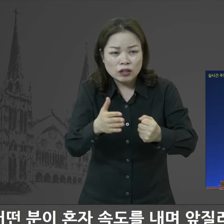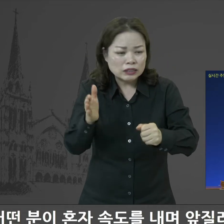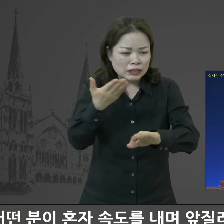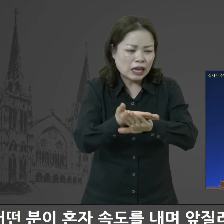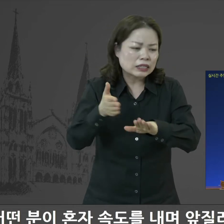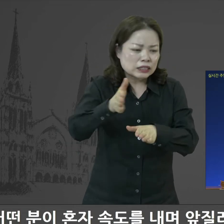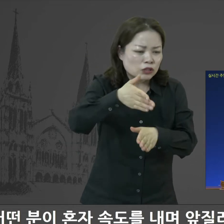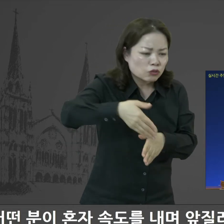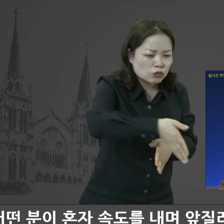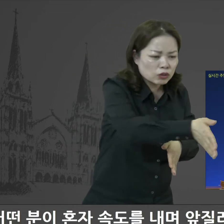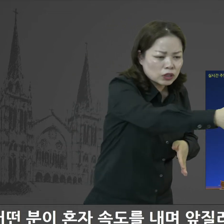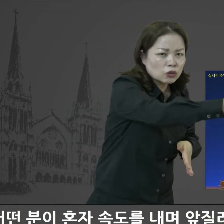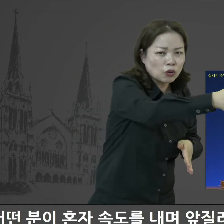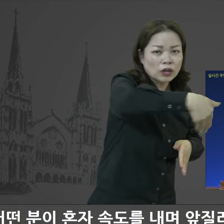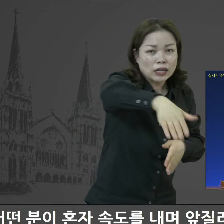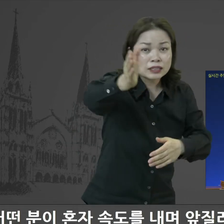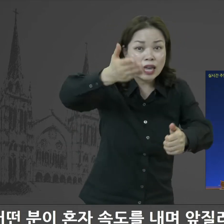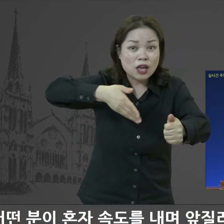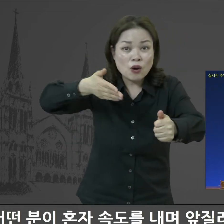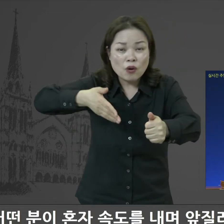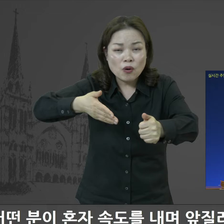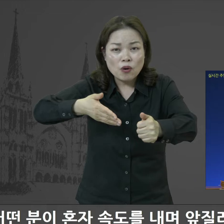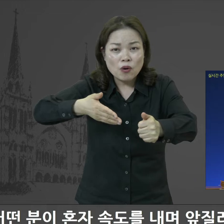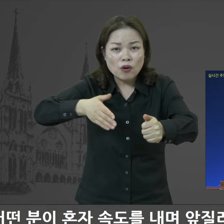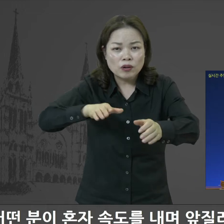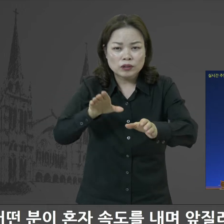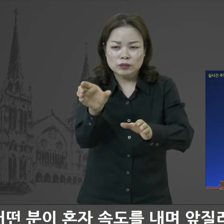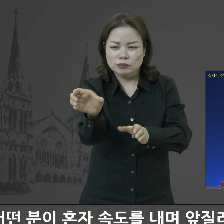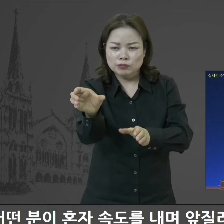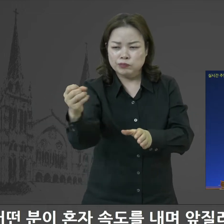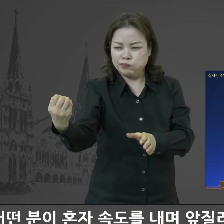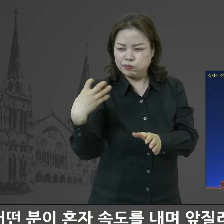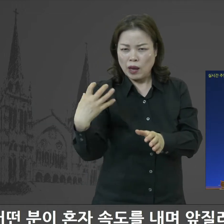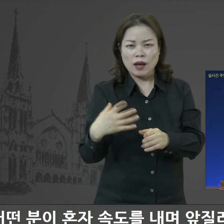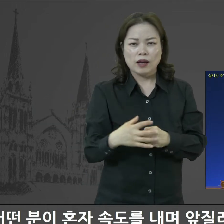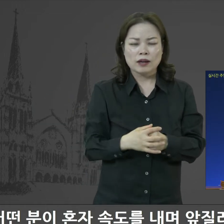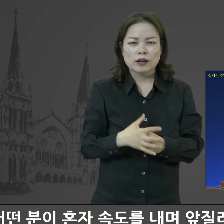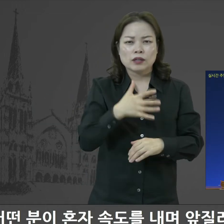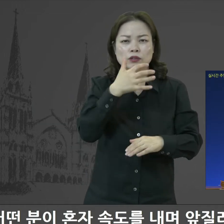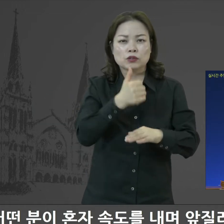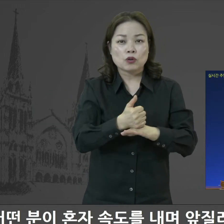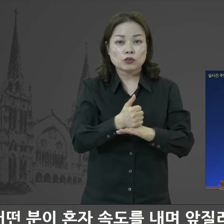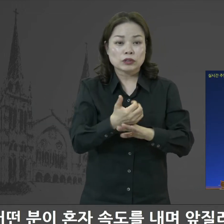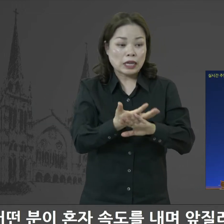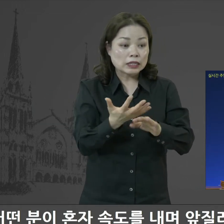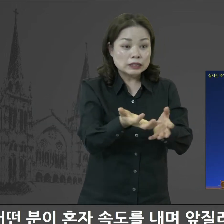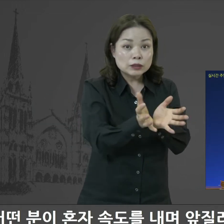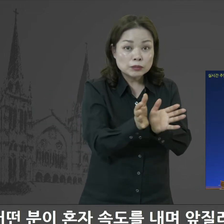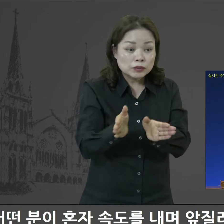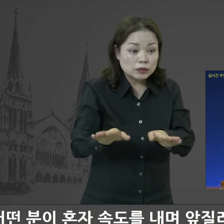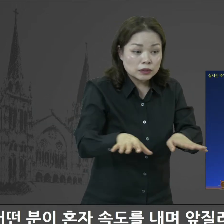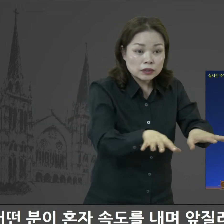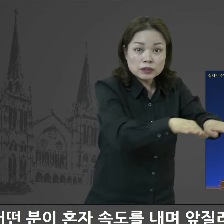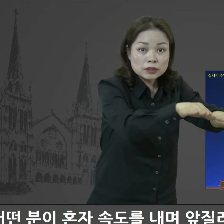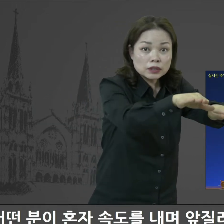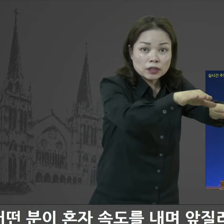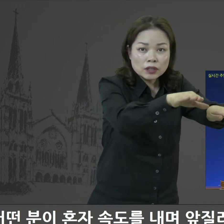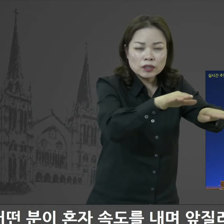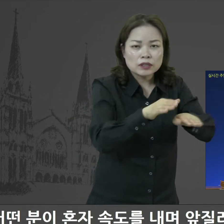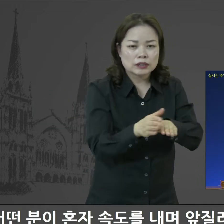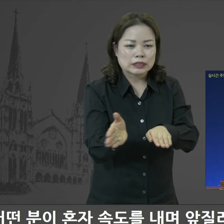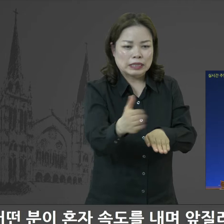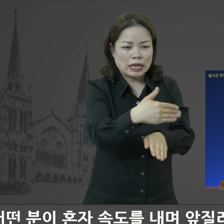빠져서 다 이렇게 돌아가세요라고 그 한 분이 그렇게 무전을 날리는 거죠. 그래서 결국에 저희는 다 뭡니까? 그